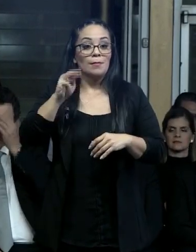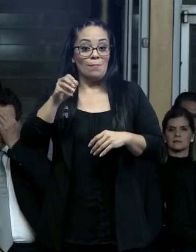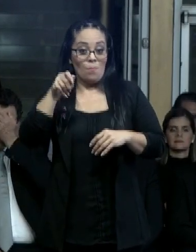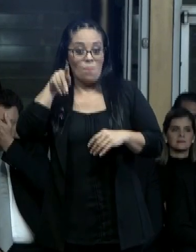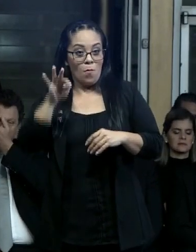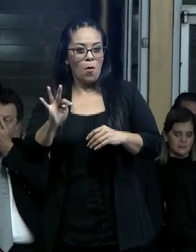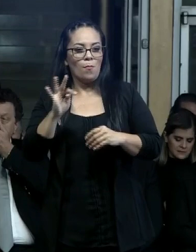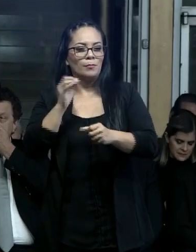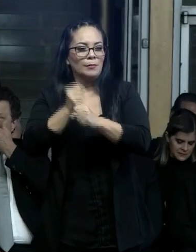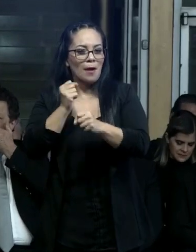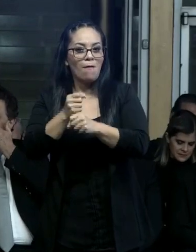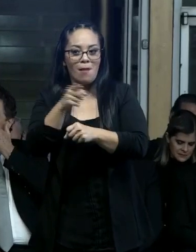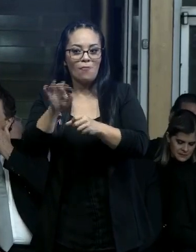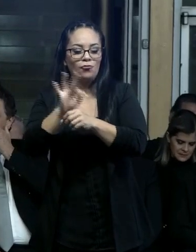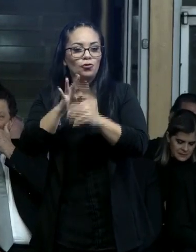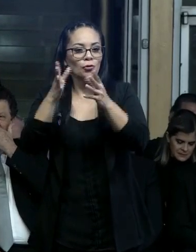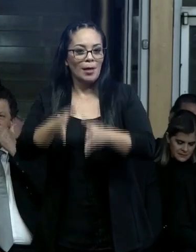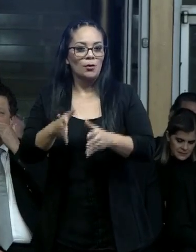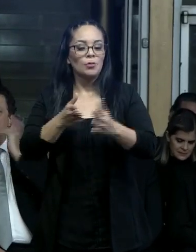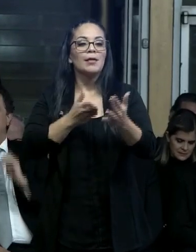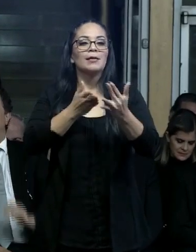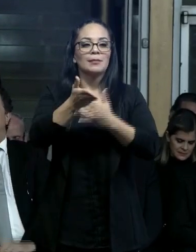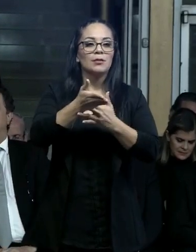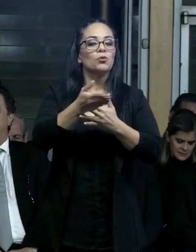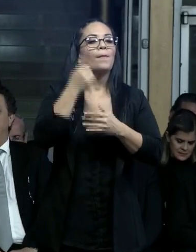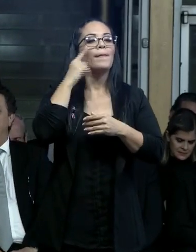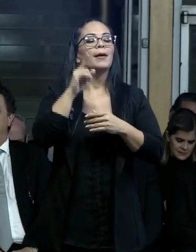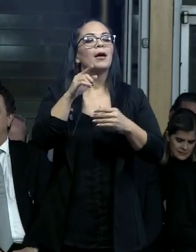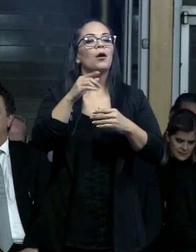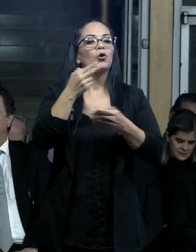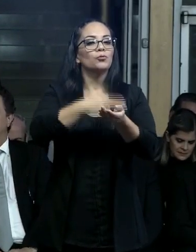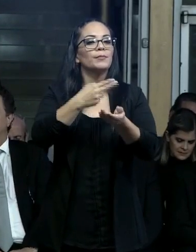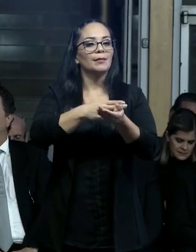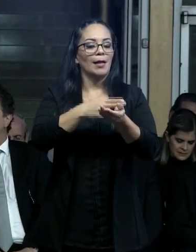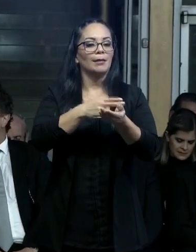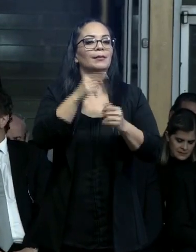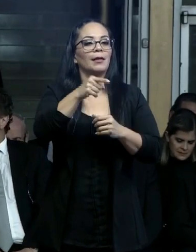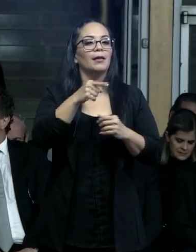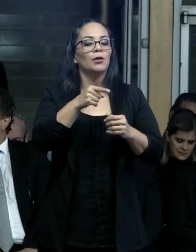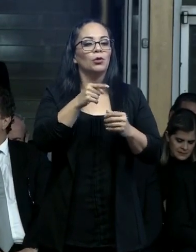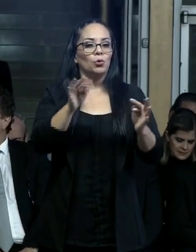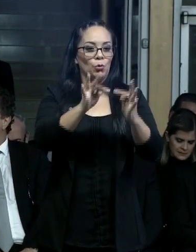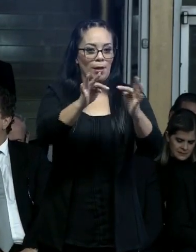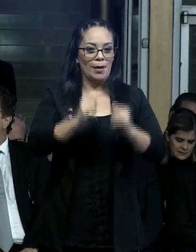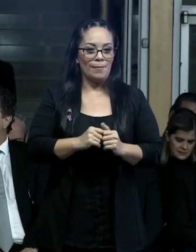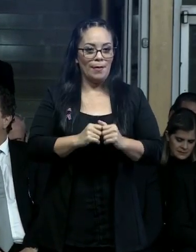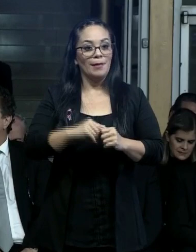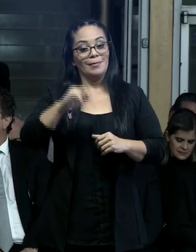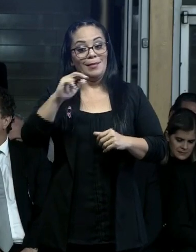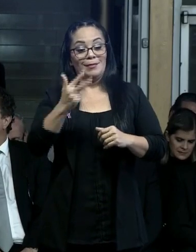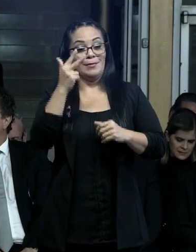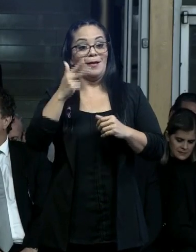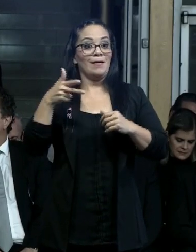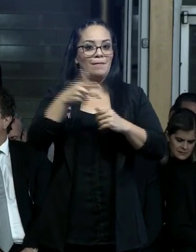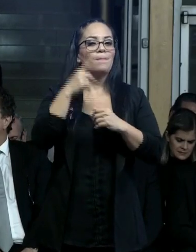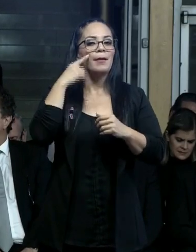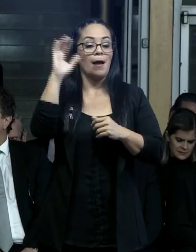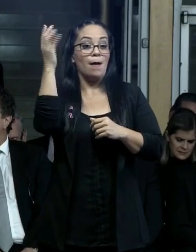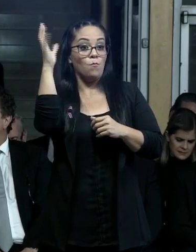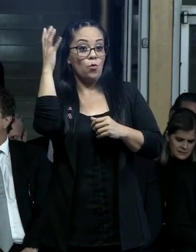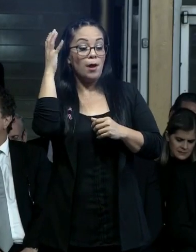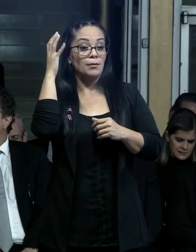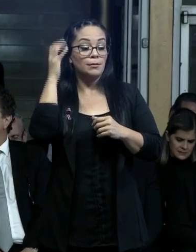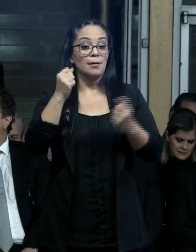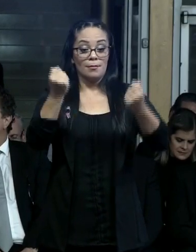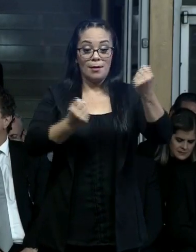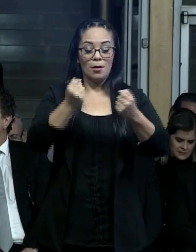MOP trabajan en el acceso al hospital de Turrialba, haciendo un tercer carril para facilitar que las ambulancias y los